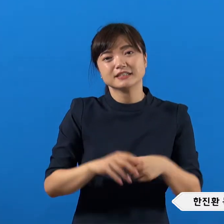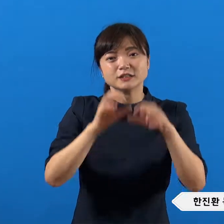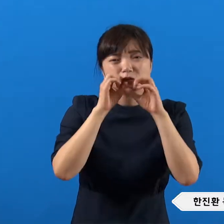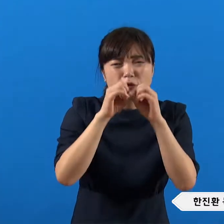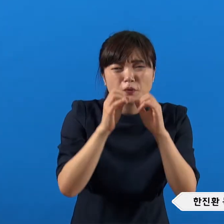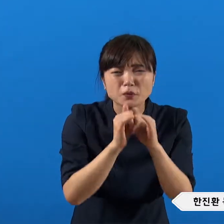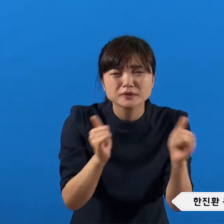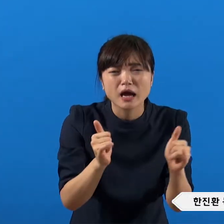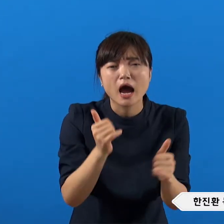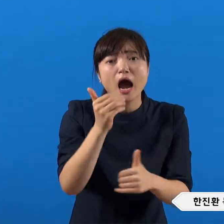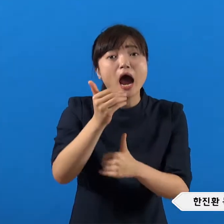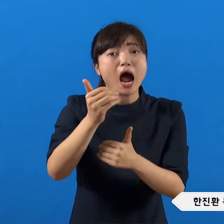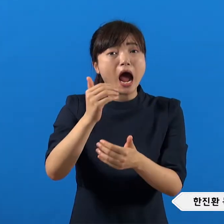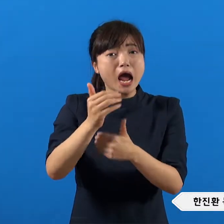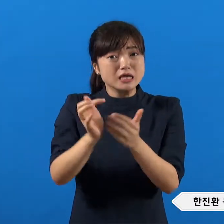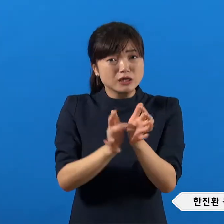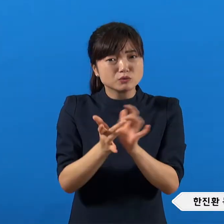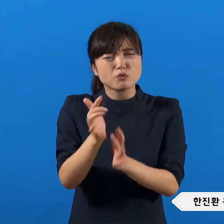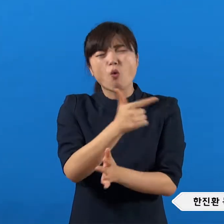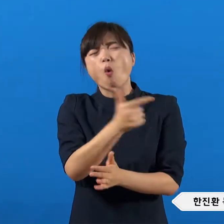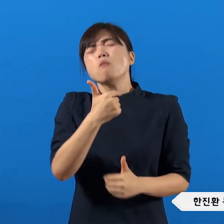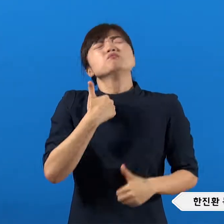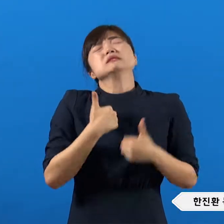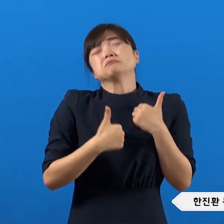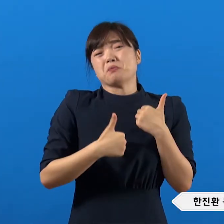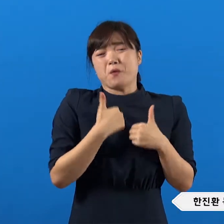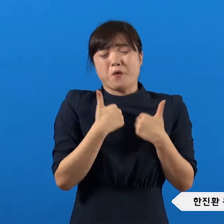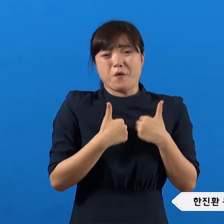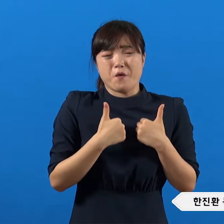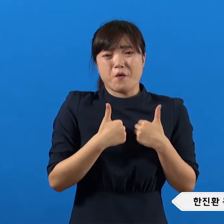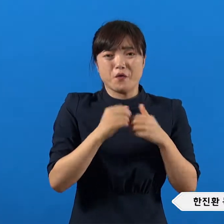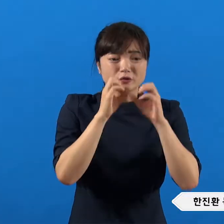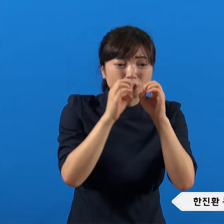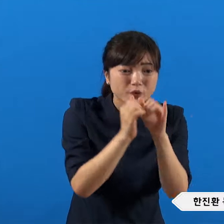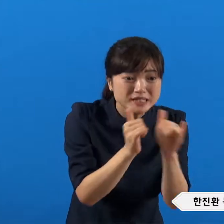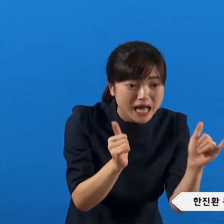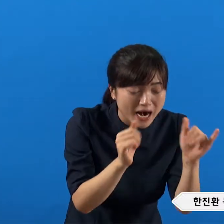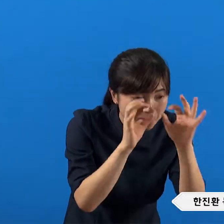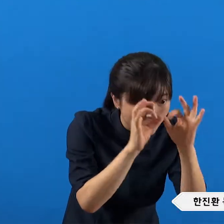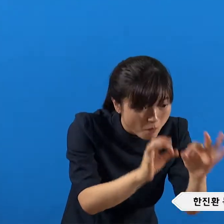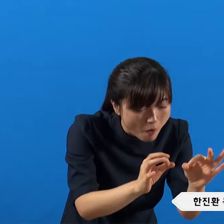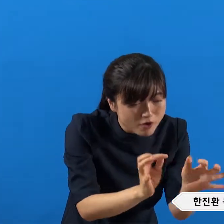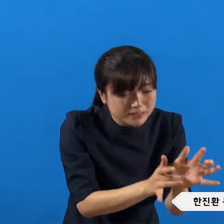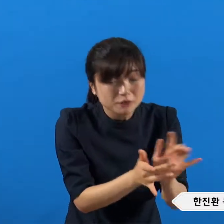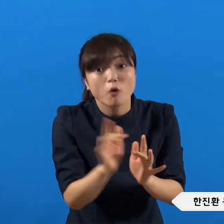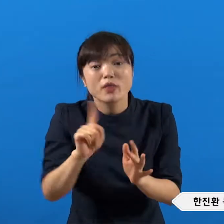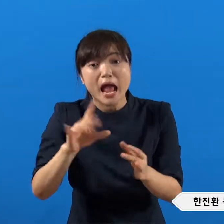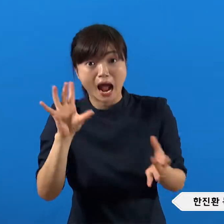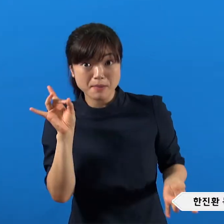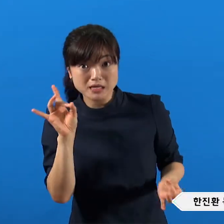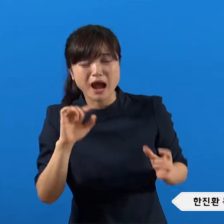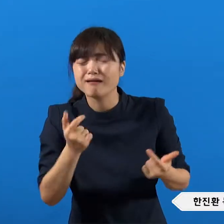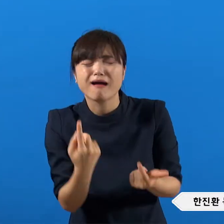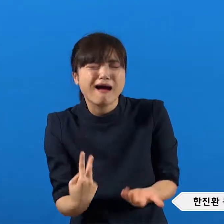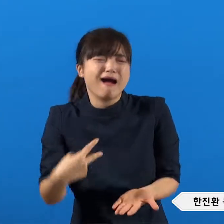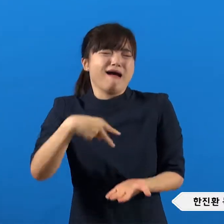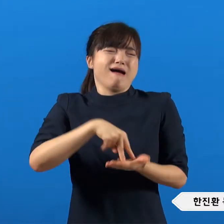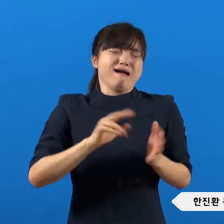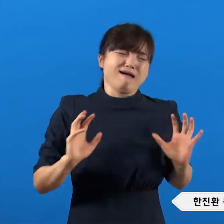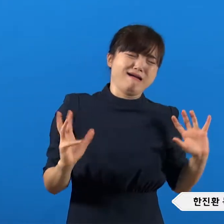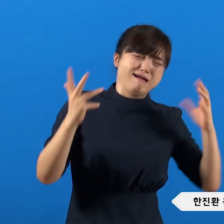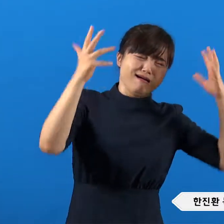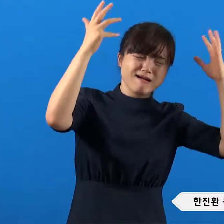전도자를 얼마나 기뻐하시던지 전도자를 향해서 예수님은 벌떡 기립해서 그래서